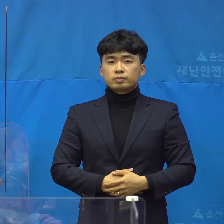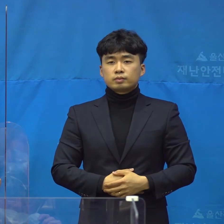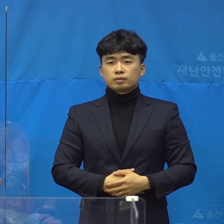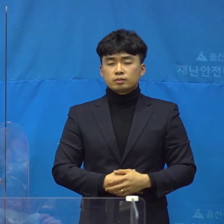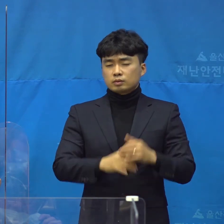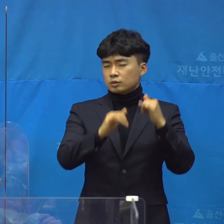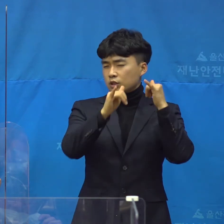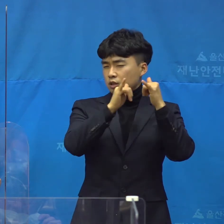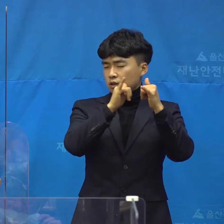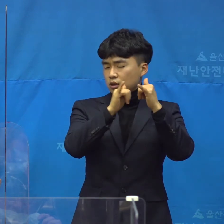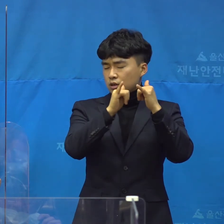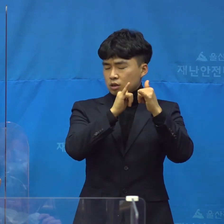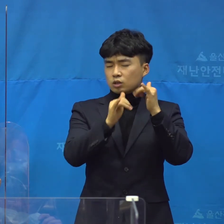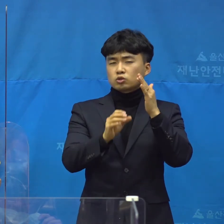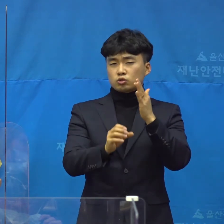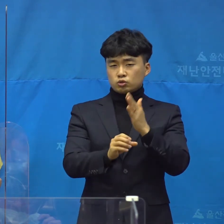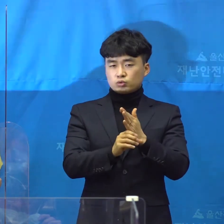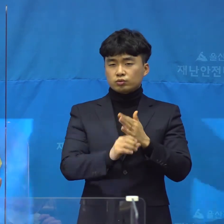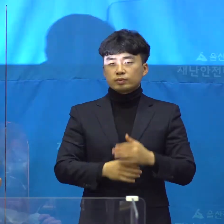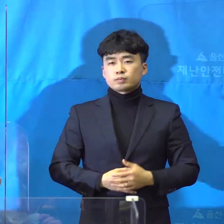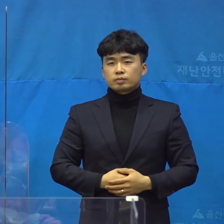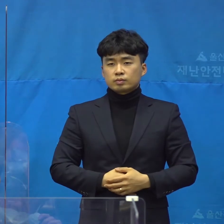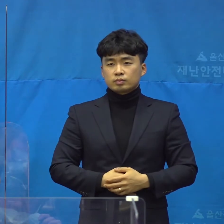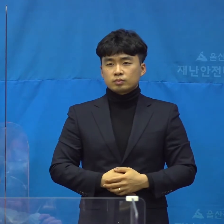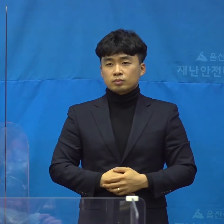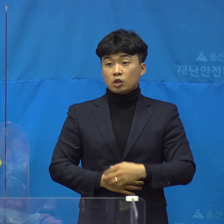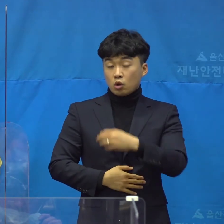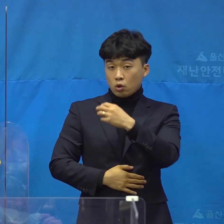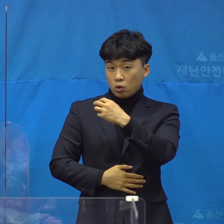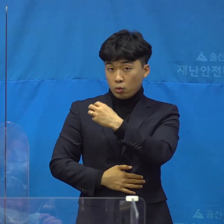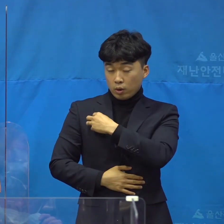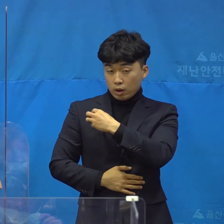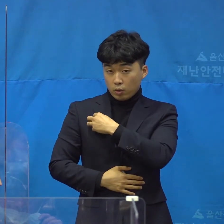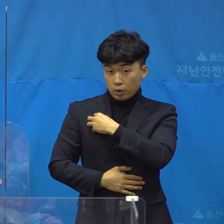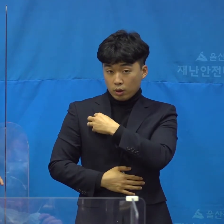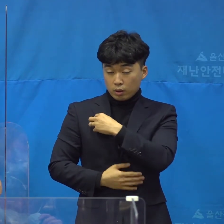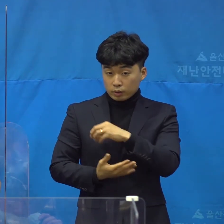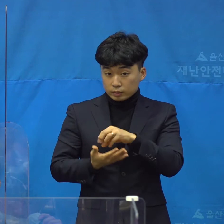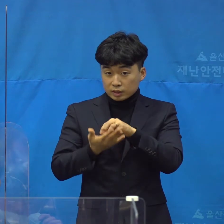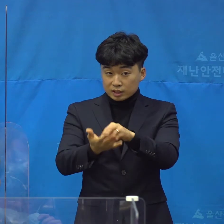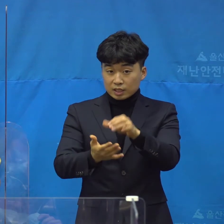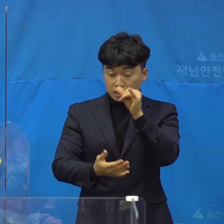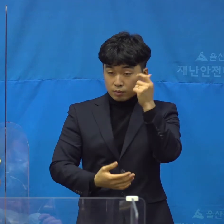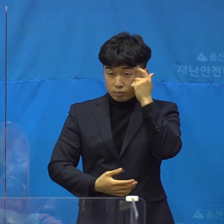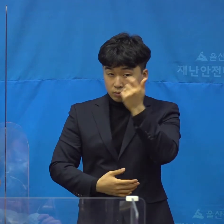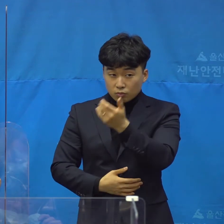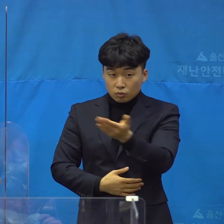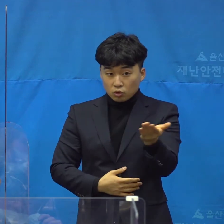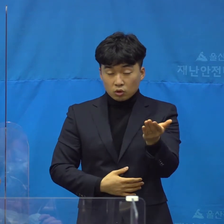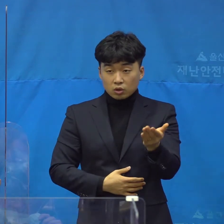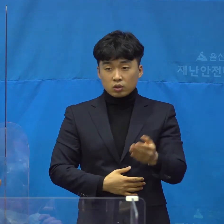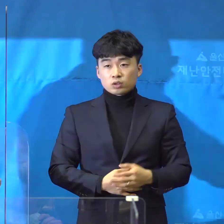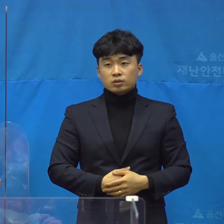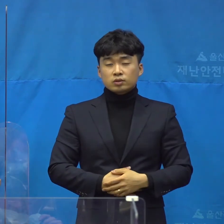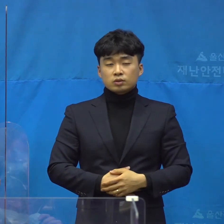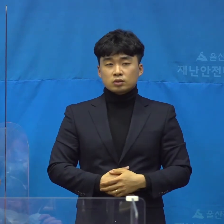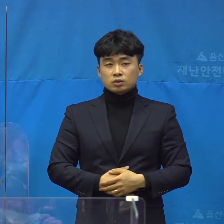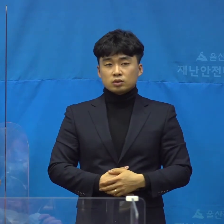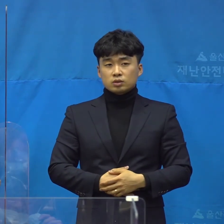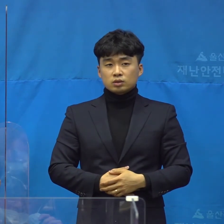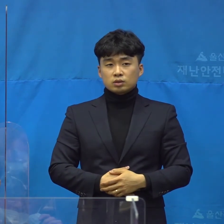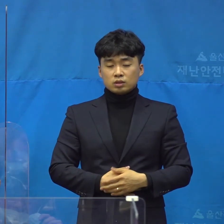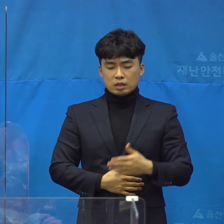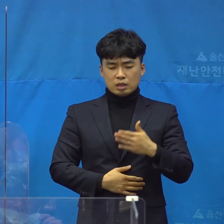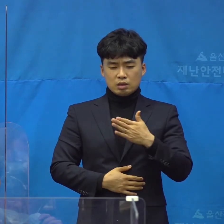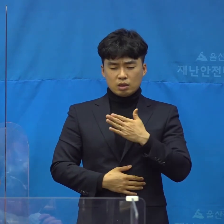그래서 계속 전화로 이제 연락을 했는데, 혹시 회원이, 등록된 회원이 있냐 하니까 이제